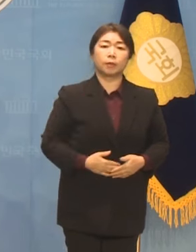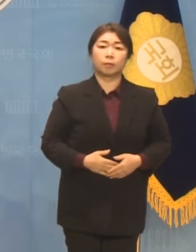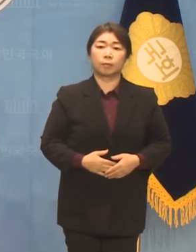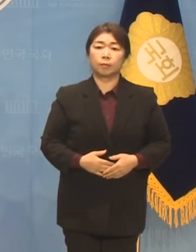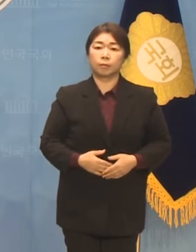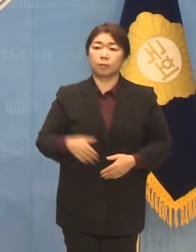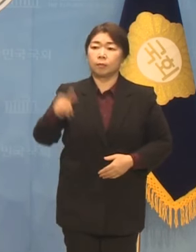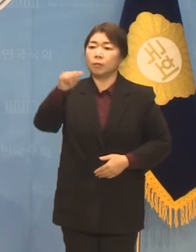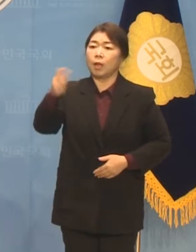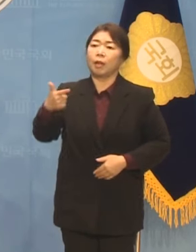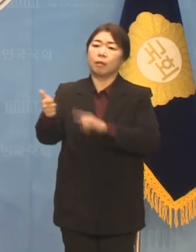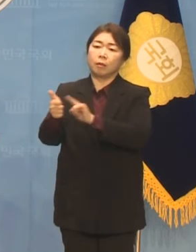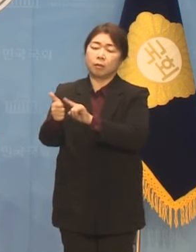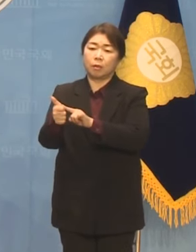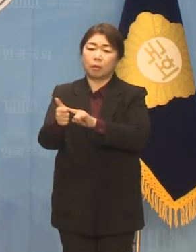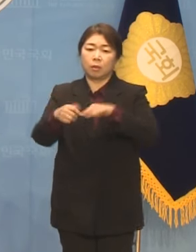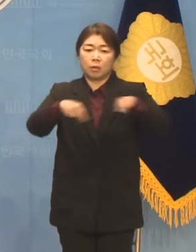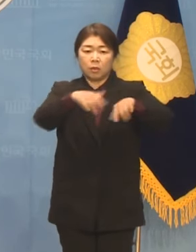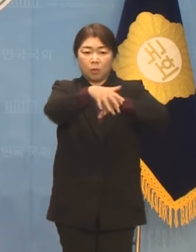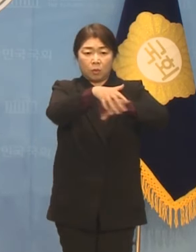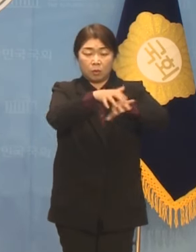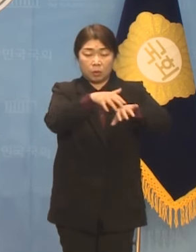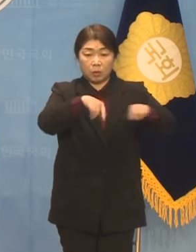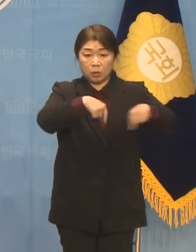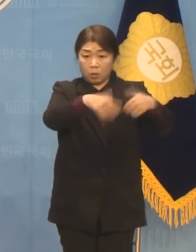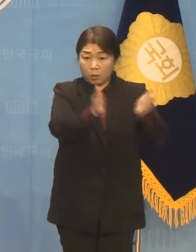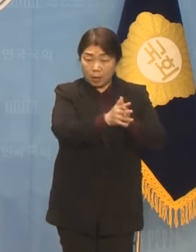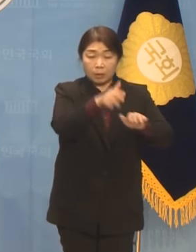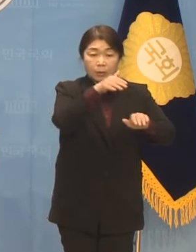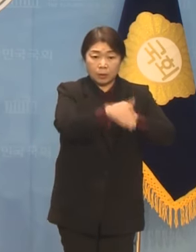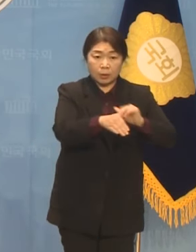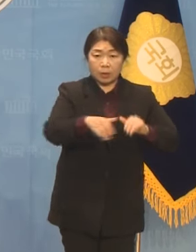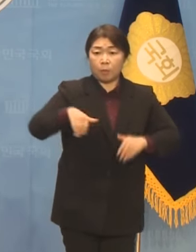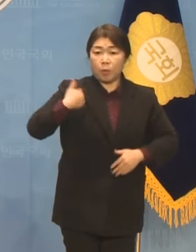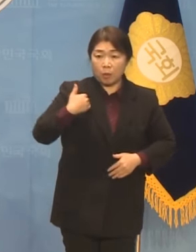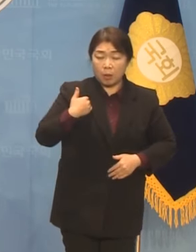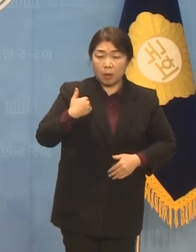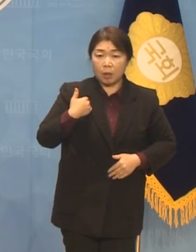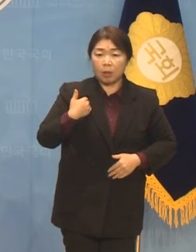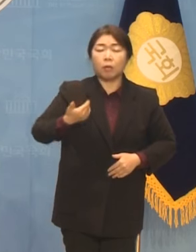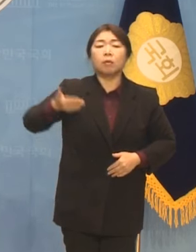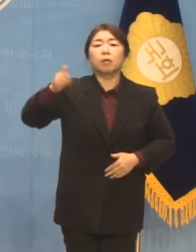정당 체계에 무지하다고 한들 이 행보의 의미를 모르겠습니까?